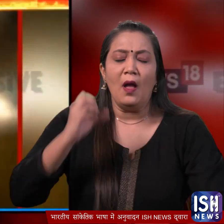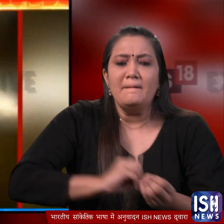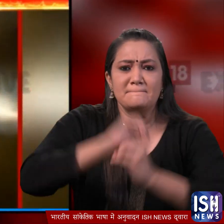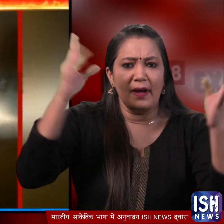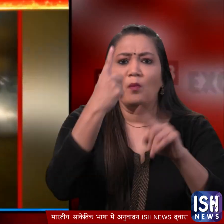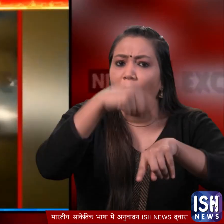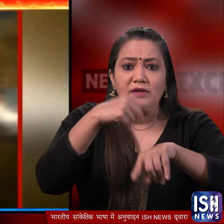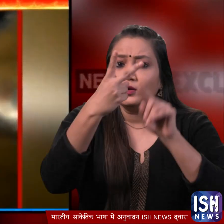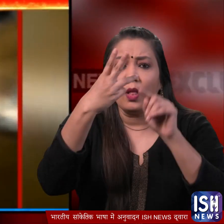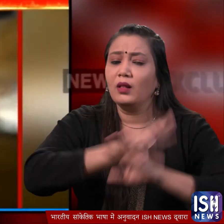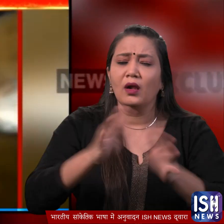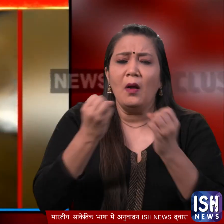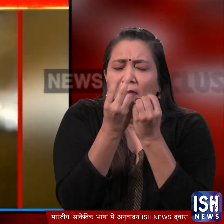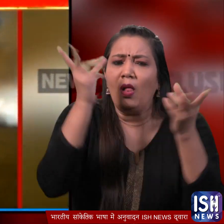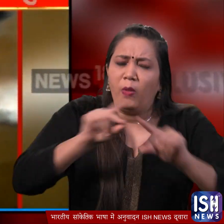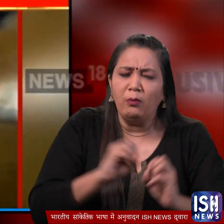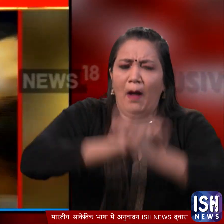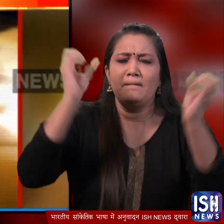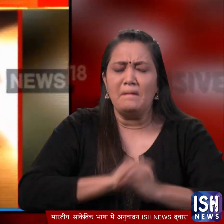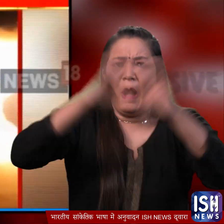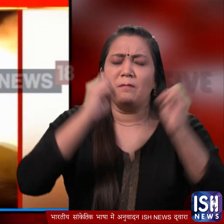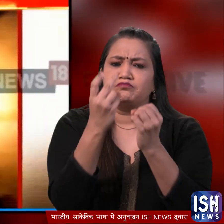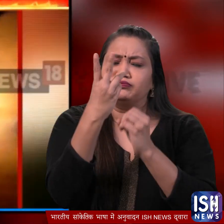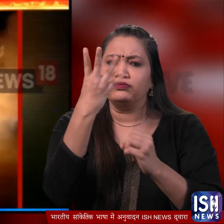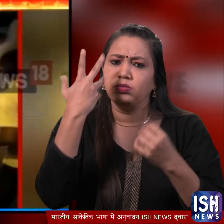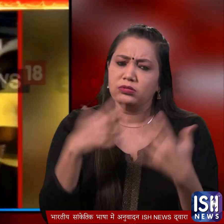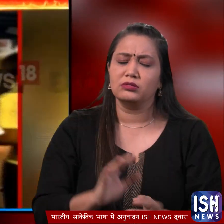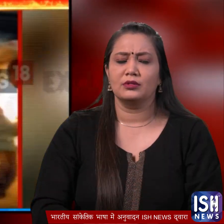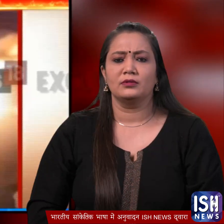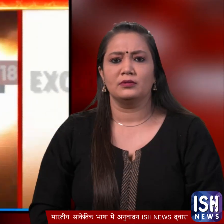धमाके भी 1-2 बार नहीं हुए, कई बार विस्फोट हुए।